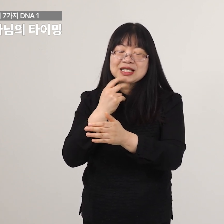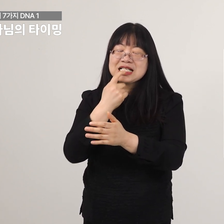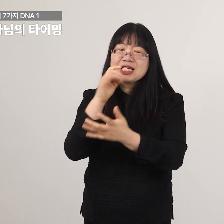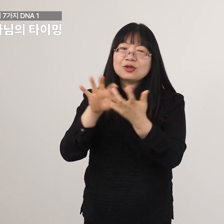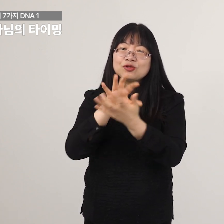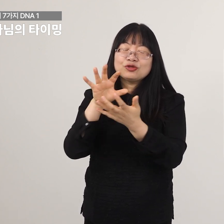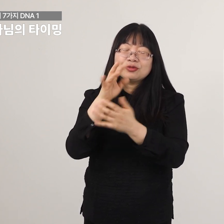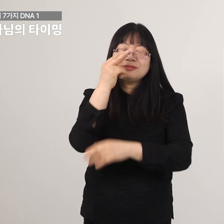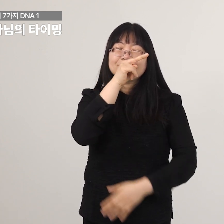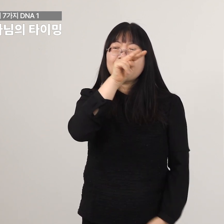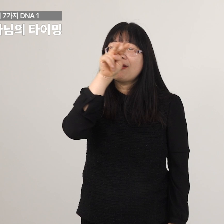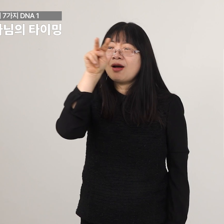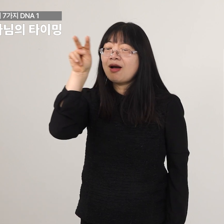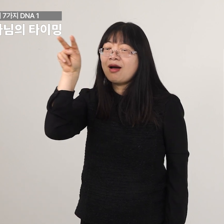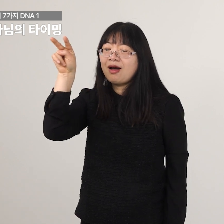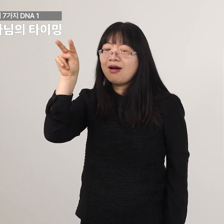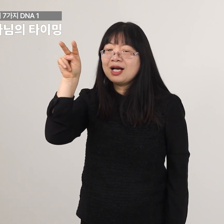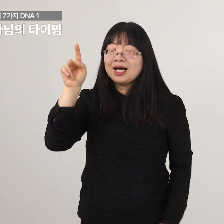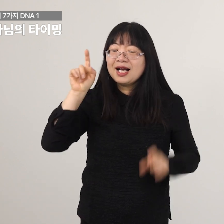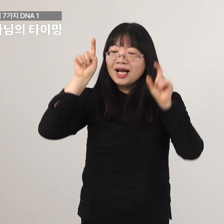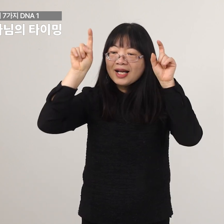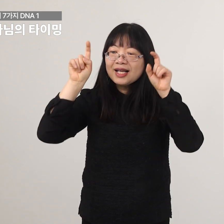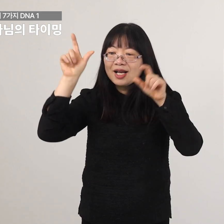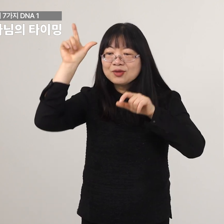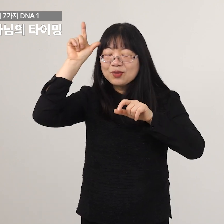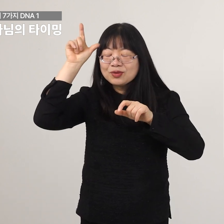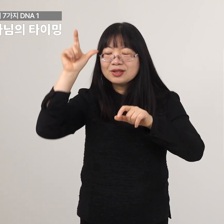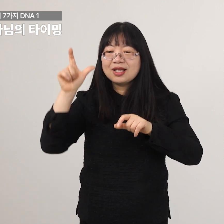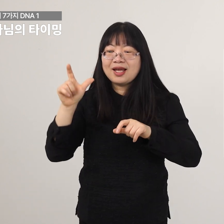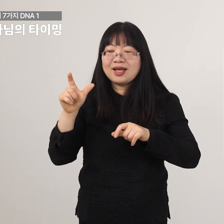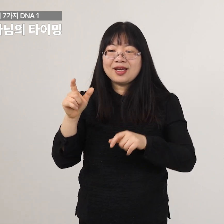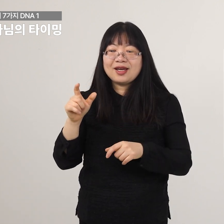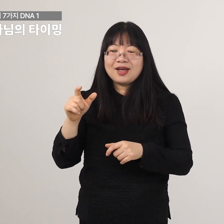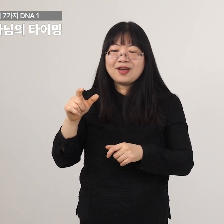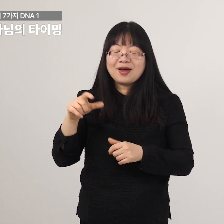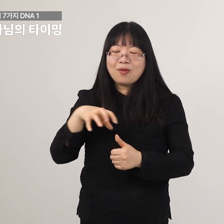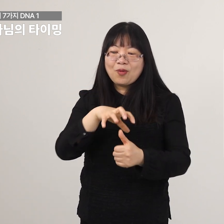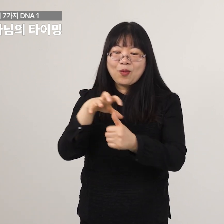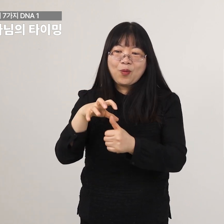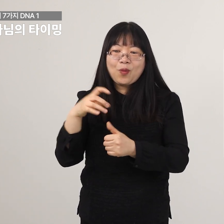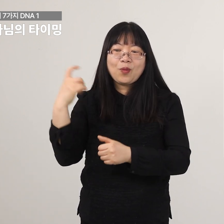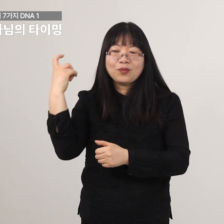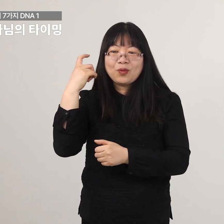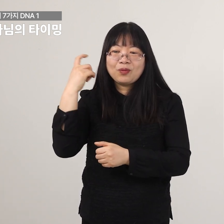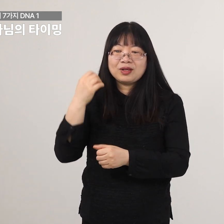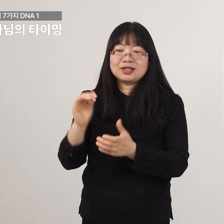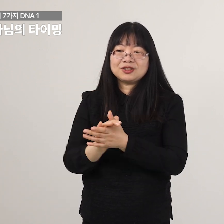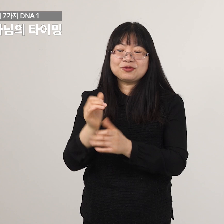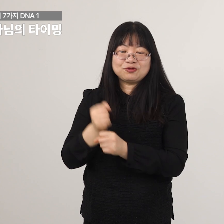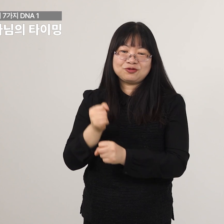구름을 바라보면서 양떼 소떼 우는 소리만 친구 삼아